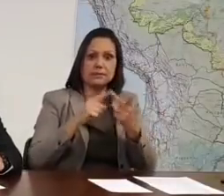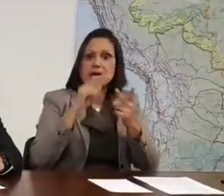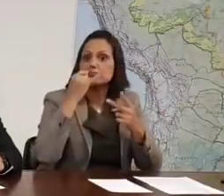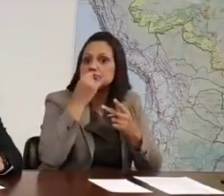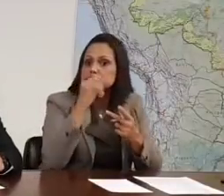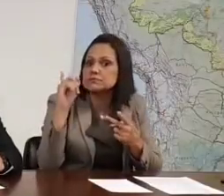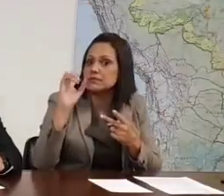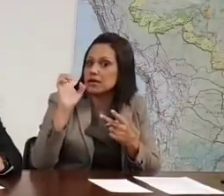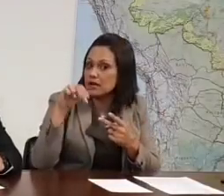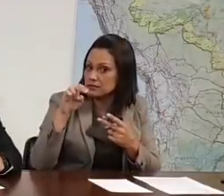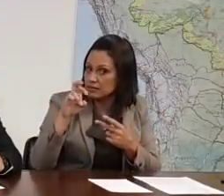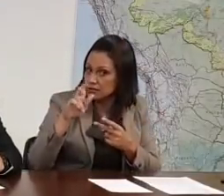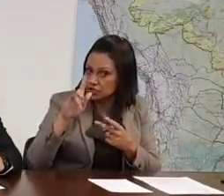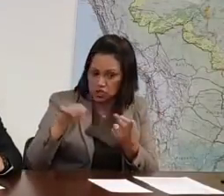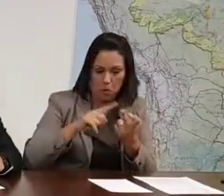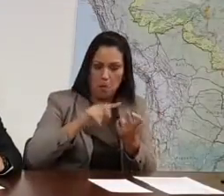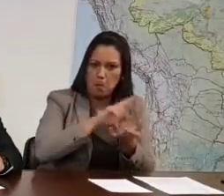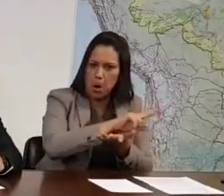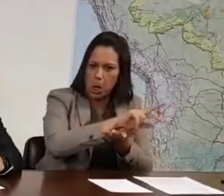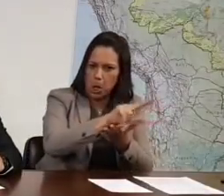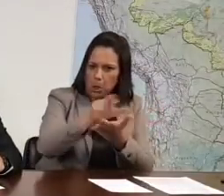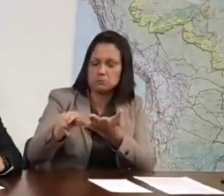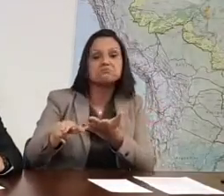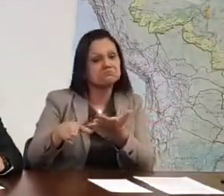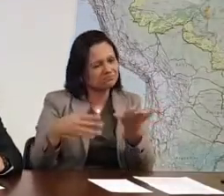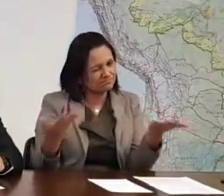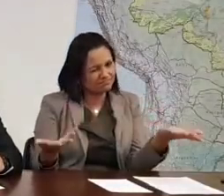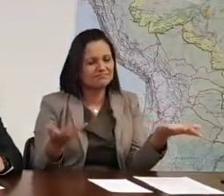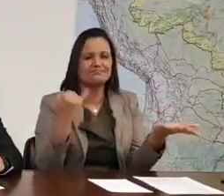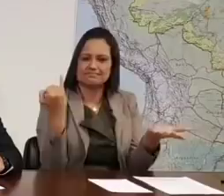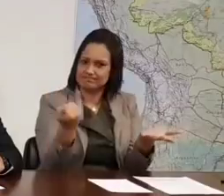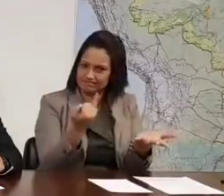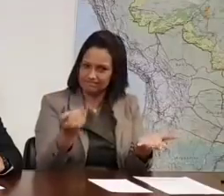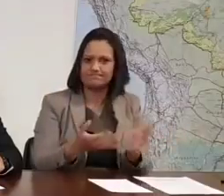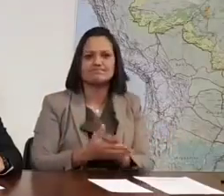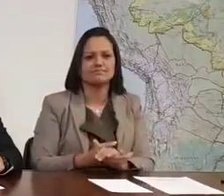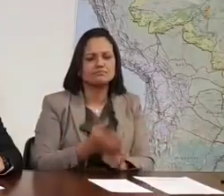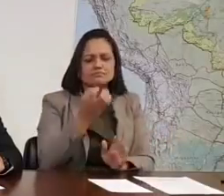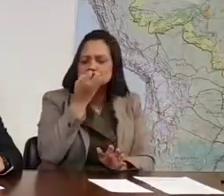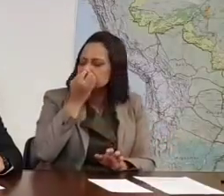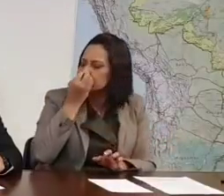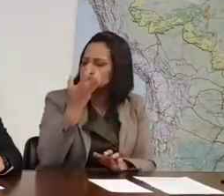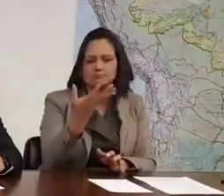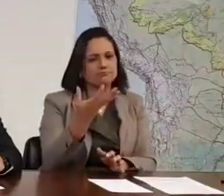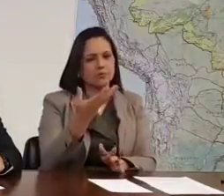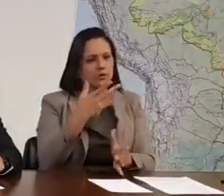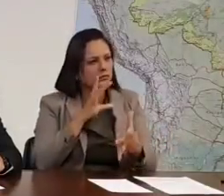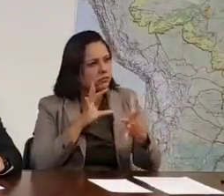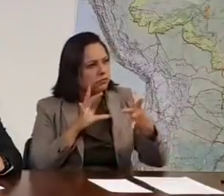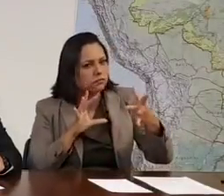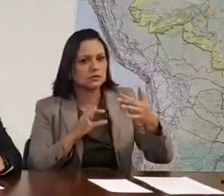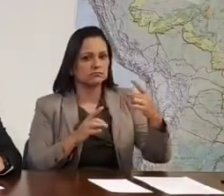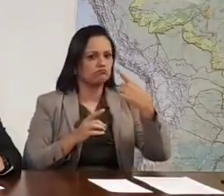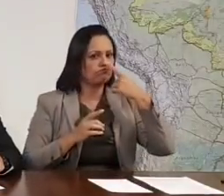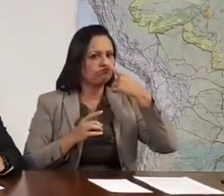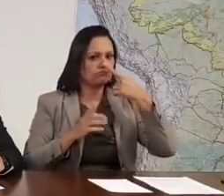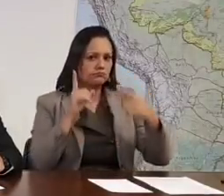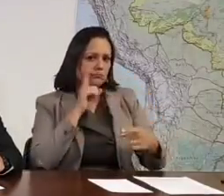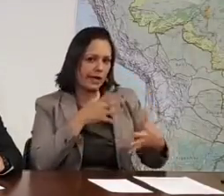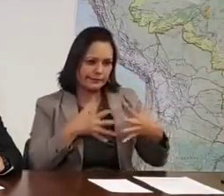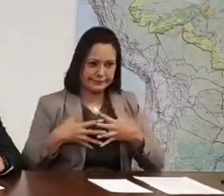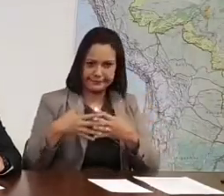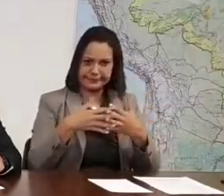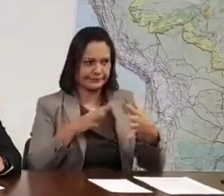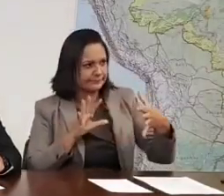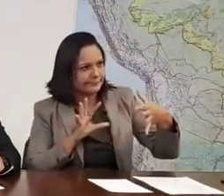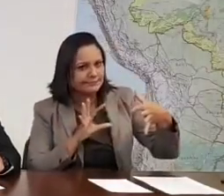energia, entre outras situações. Então, isso também é muito bom porque nos aproxima dos Estados Unidos e sem deixar